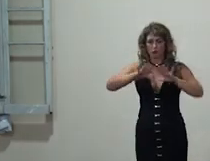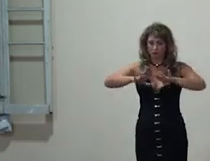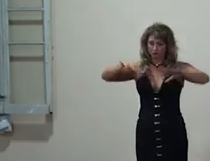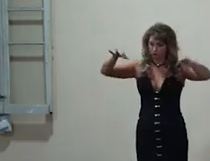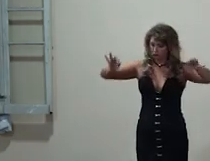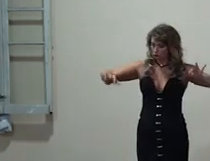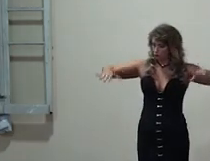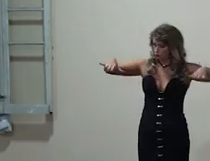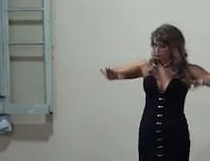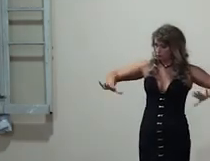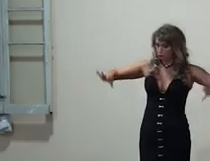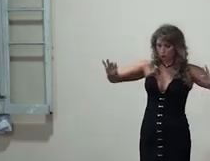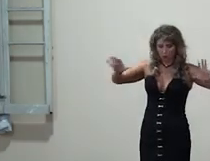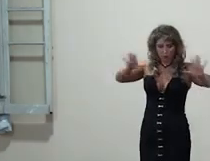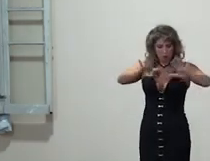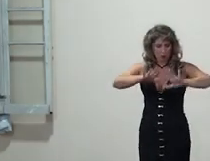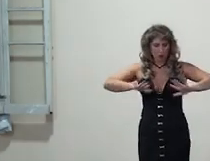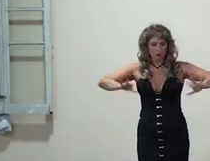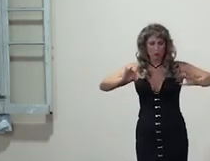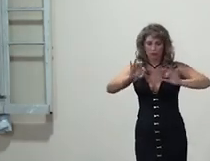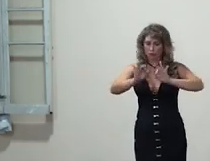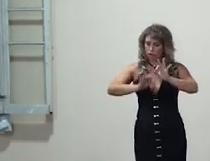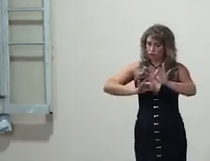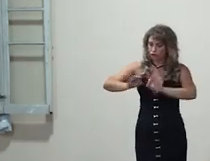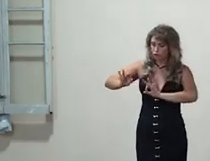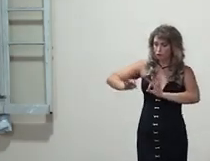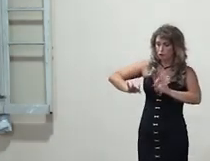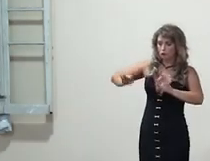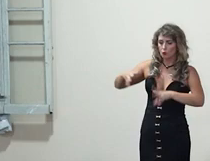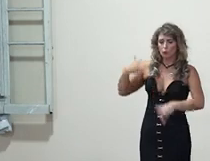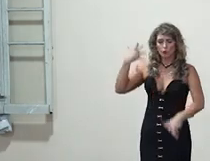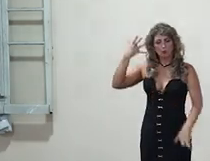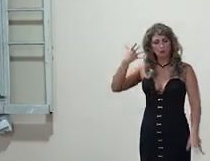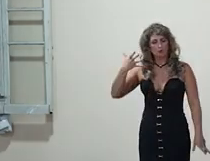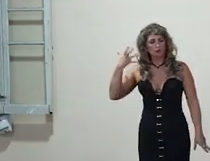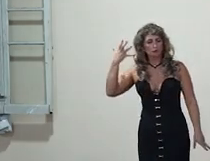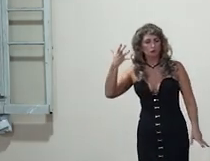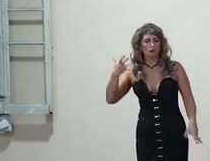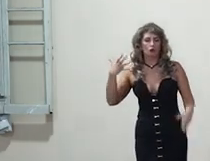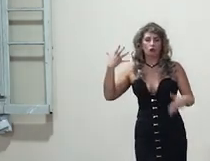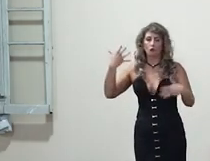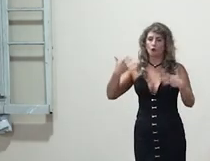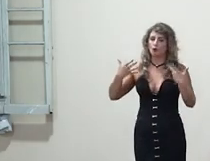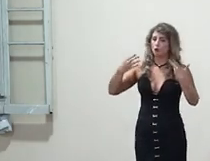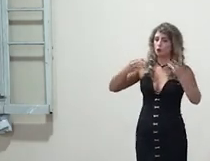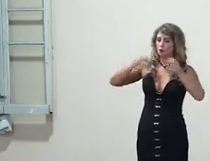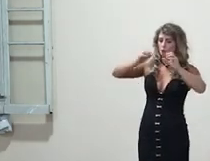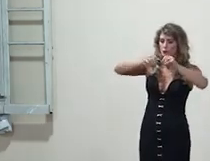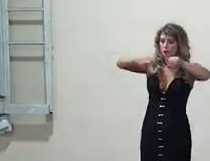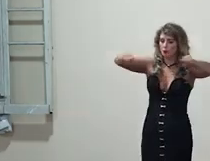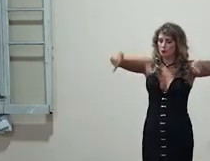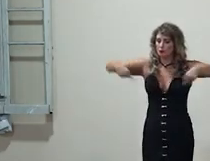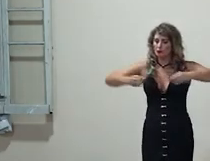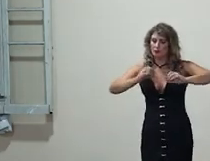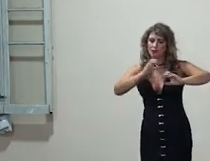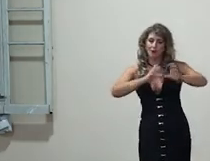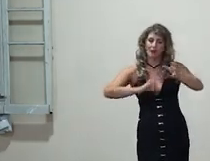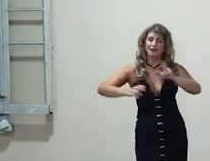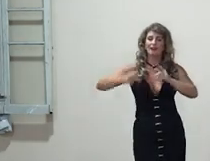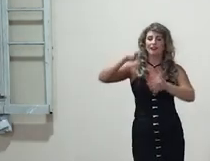toalha, né? Não arruma ali um som bacana, bolinha, piscina de